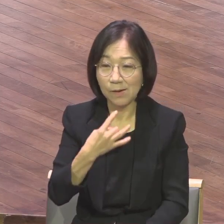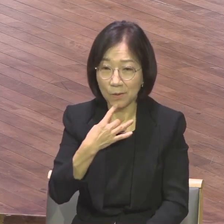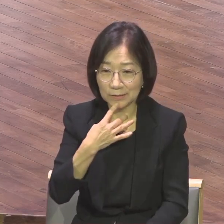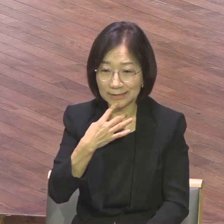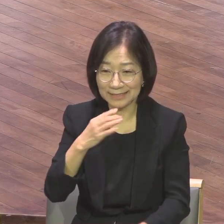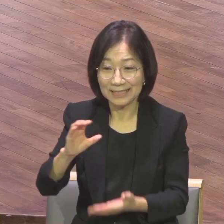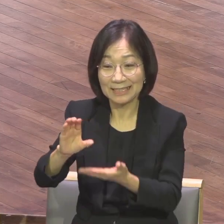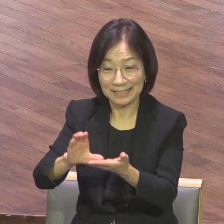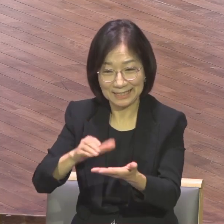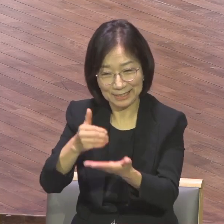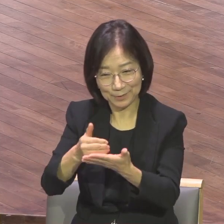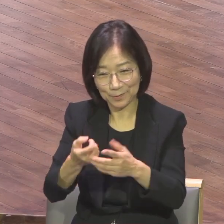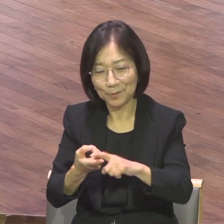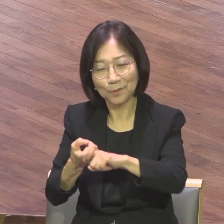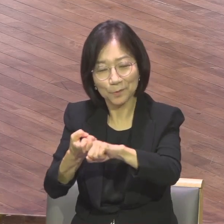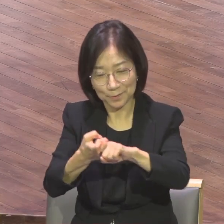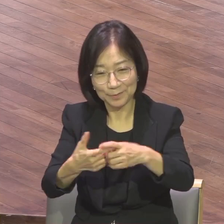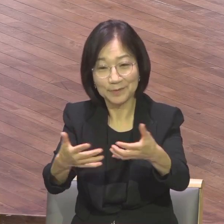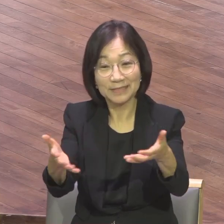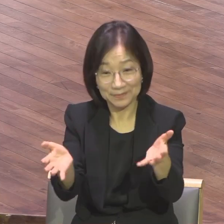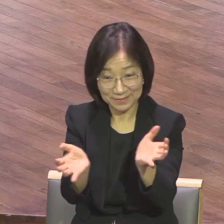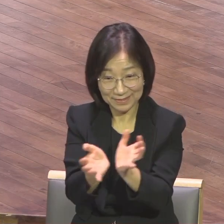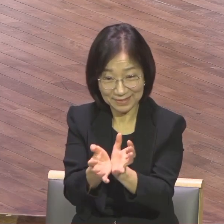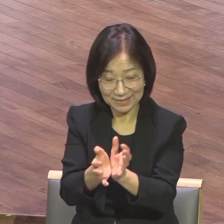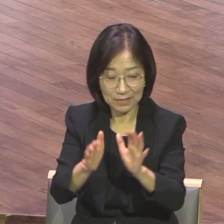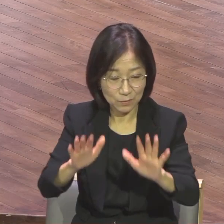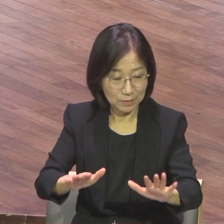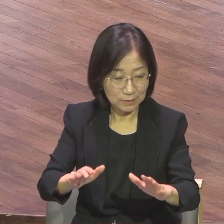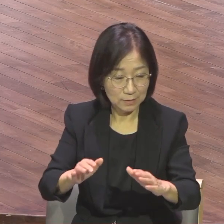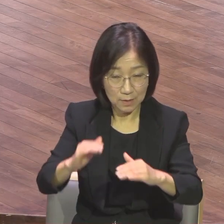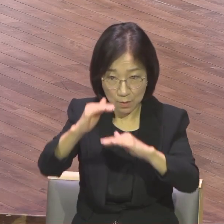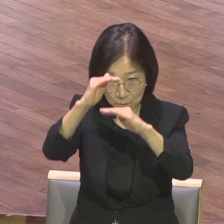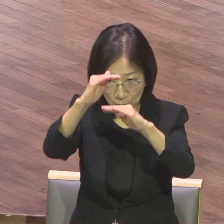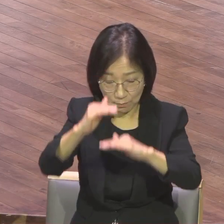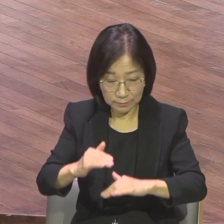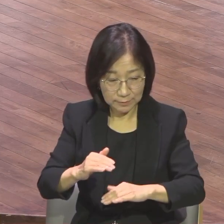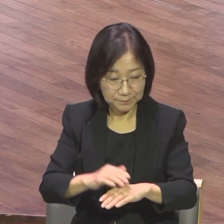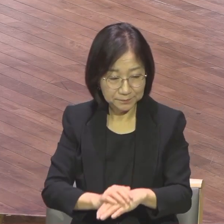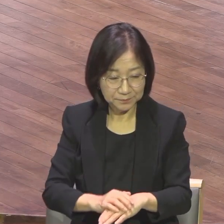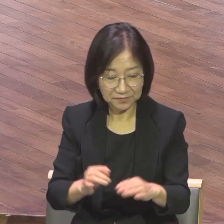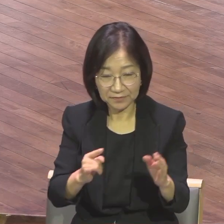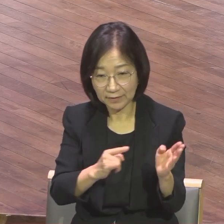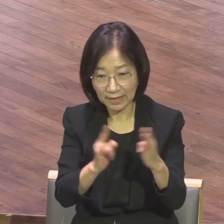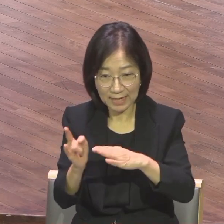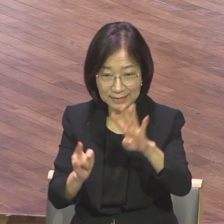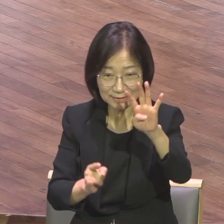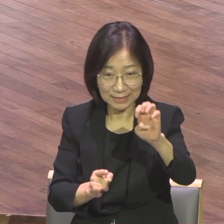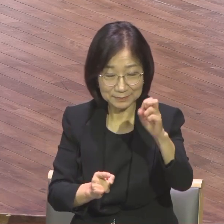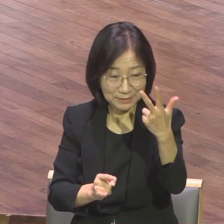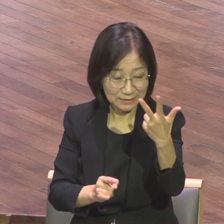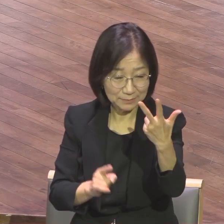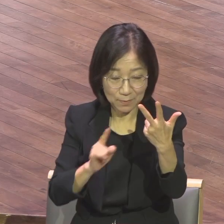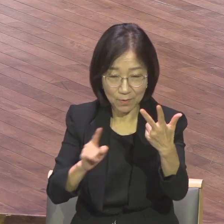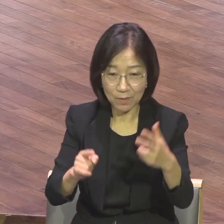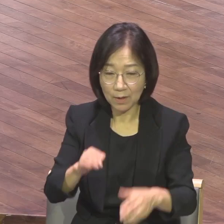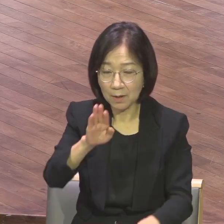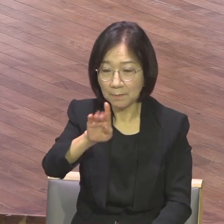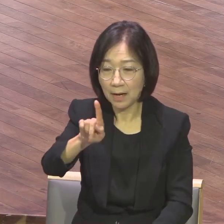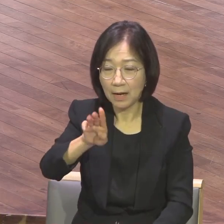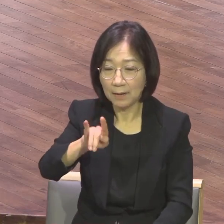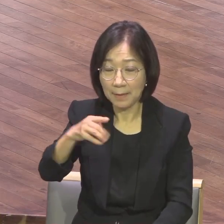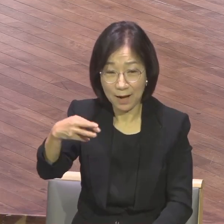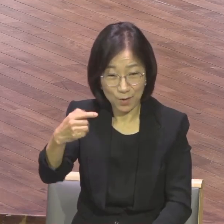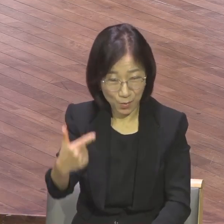오직 그리스도 공동체입니다. 오늘 본문인 계시록 47장의 말씀은요 하나님께서 바빌론 포로 생활 가운데 절망에